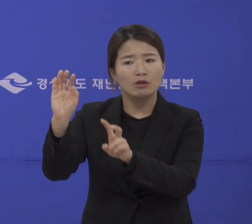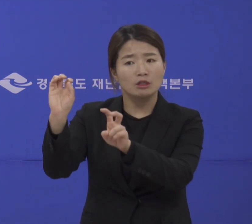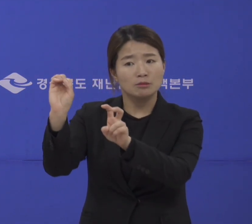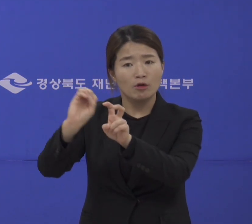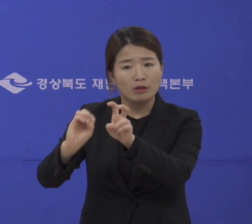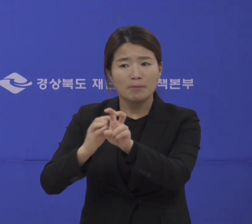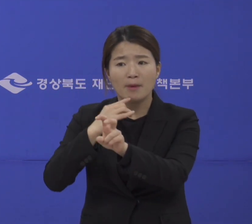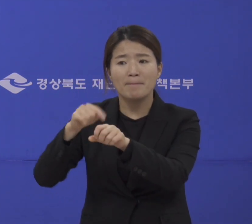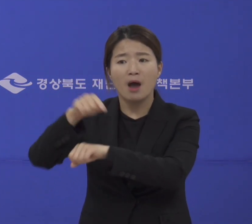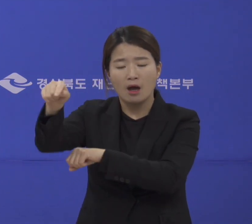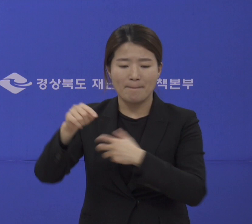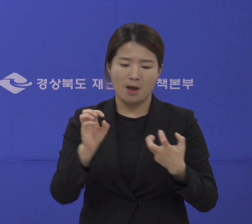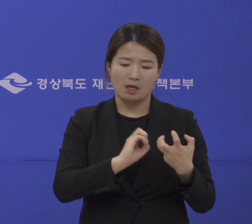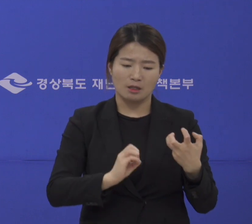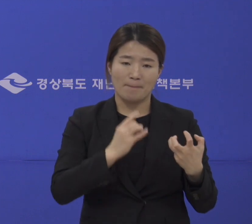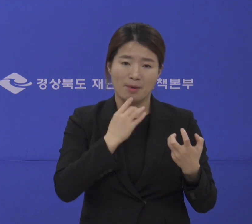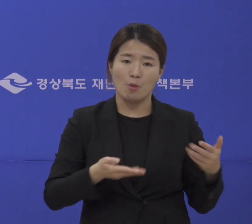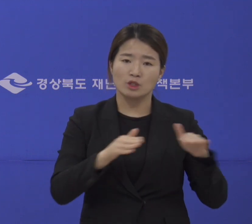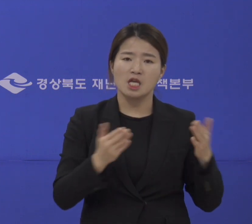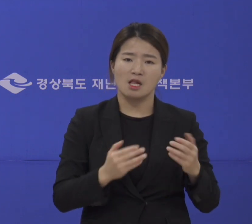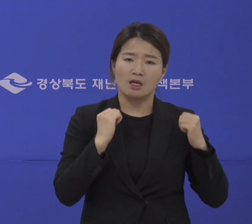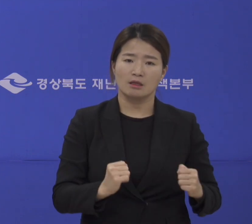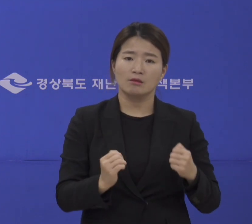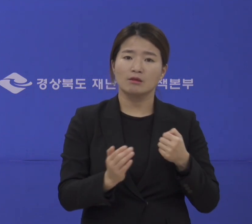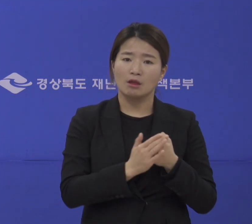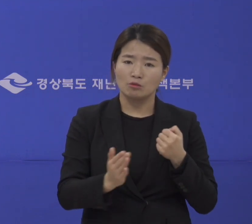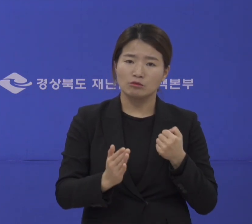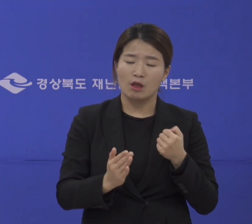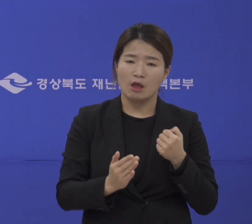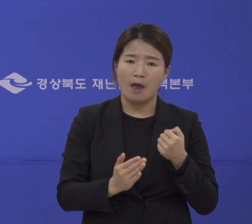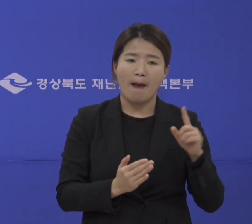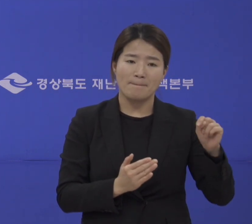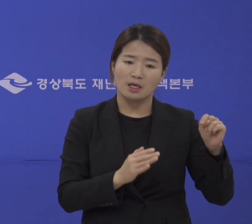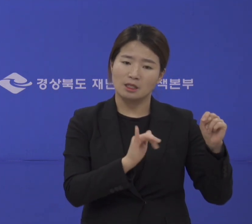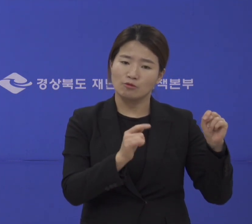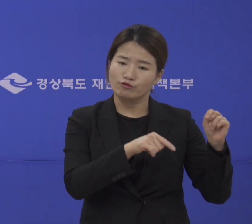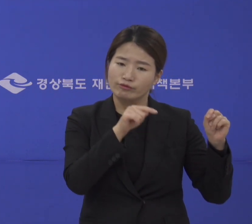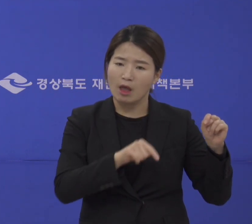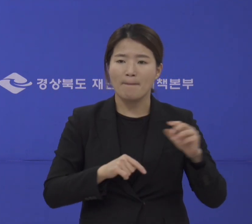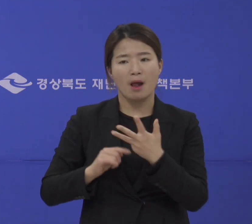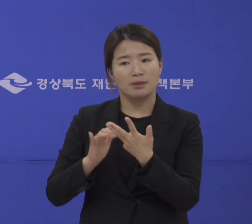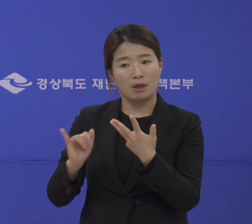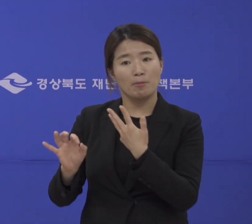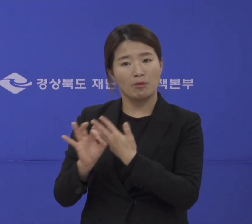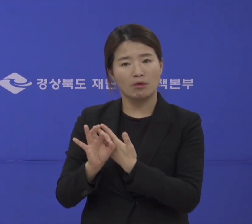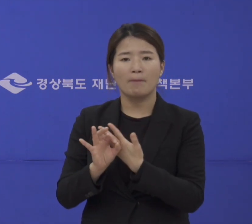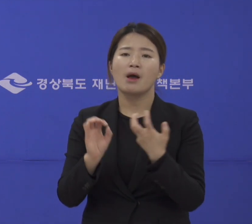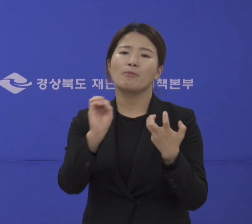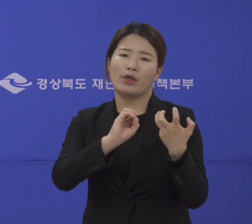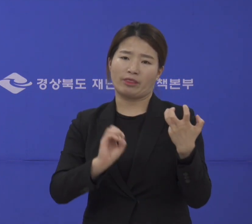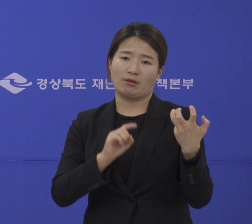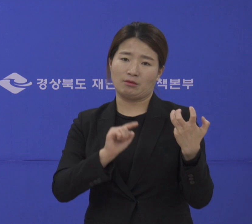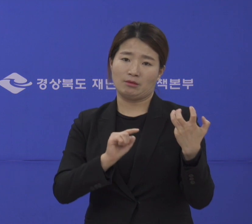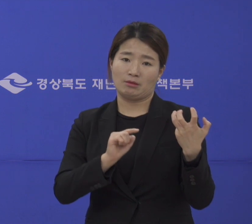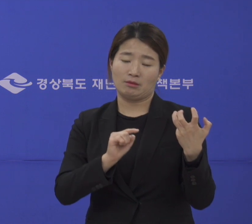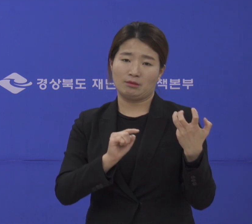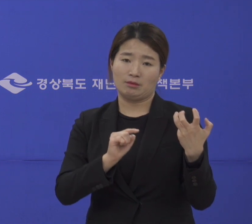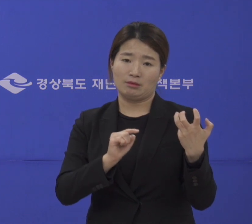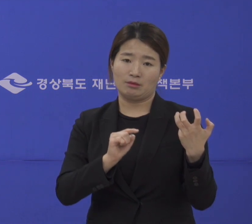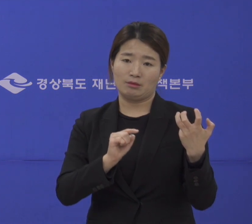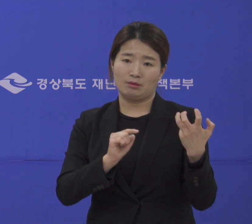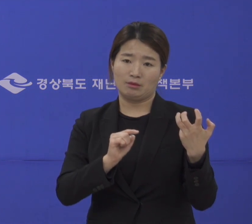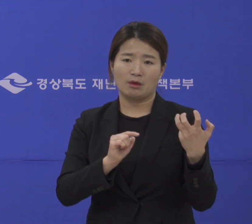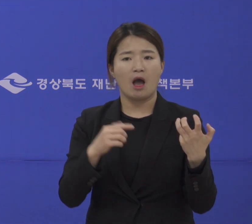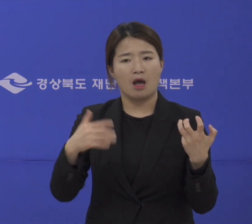8% 정도는, 만명 중에 8%면 한 800명 정도는 더, 80명, 만명 중에